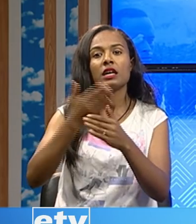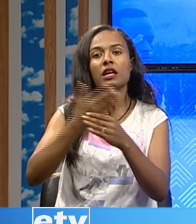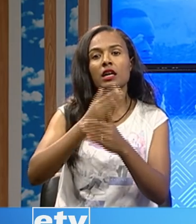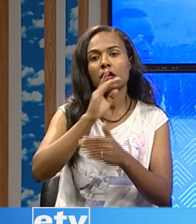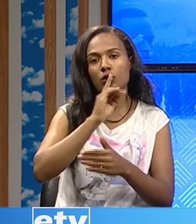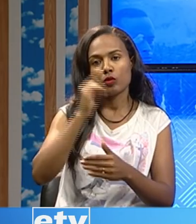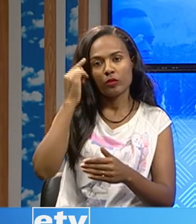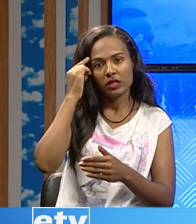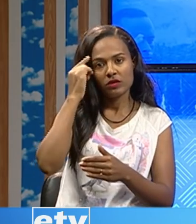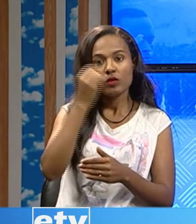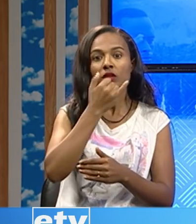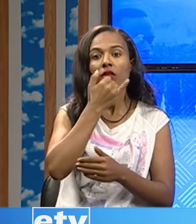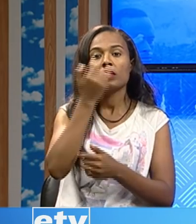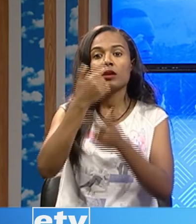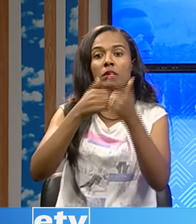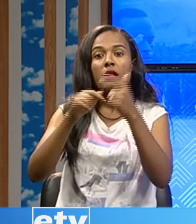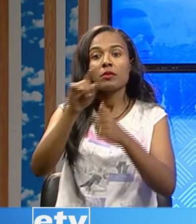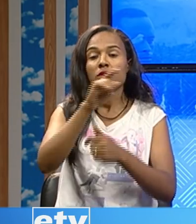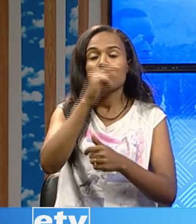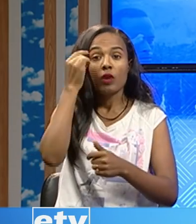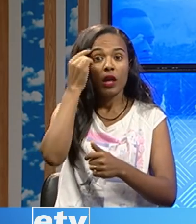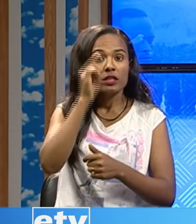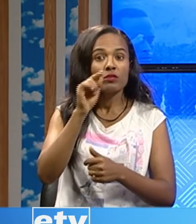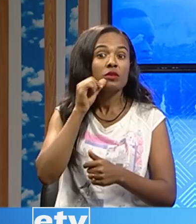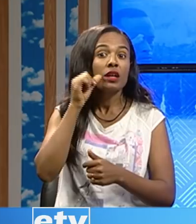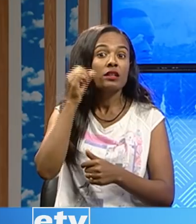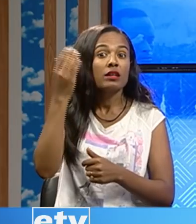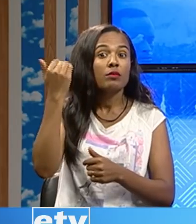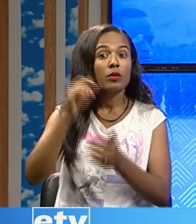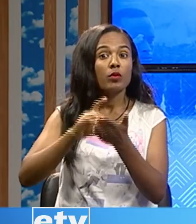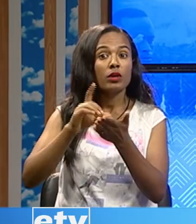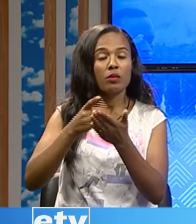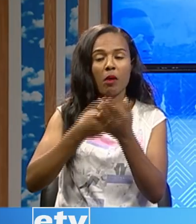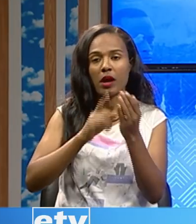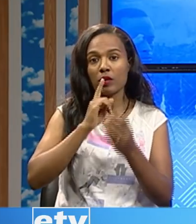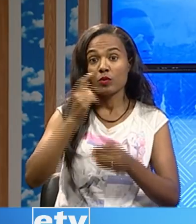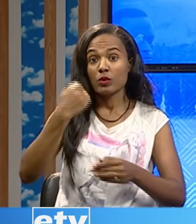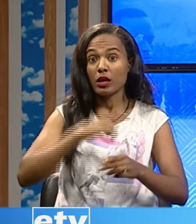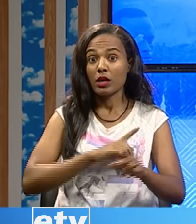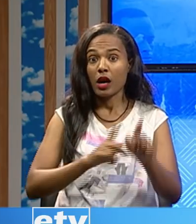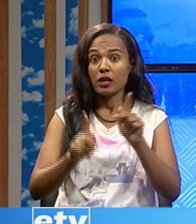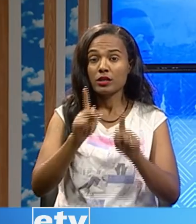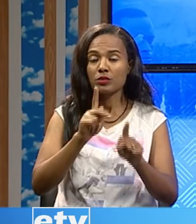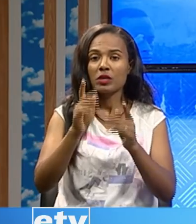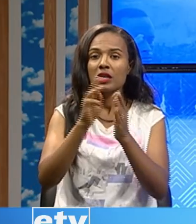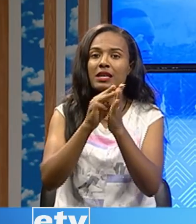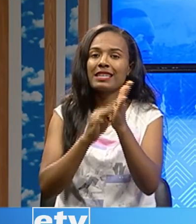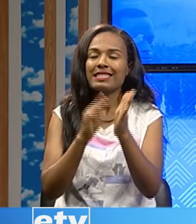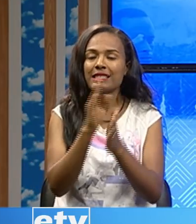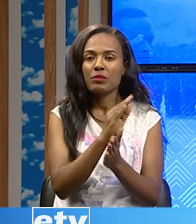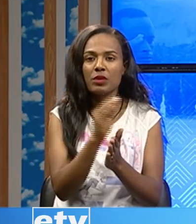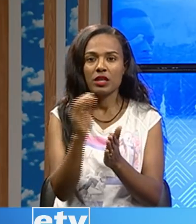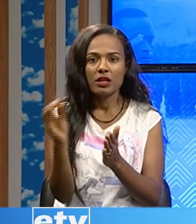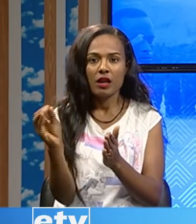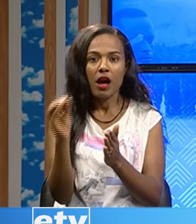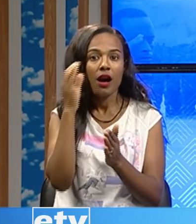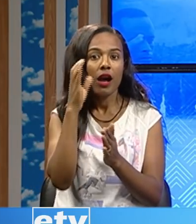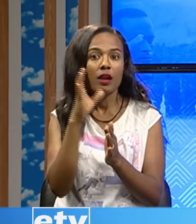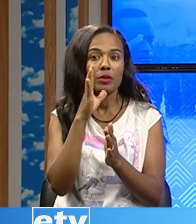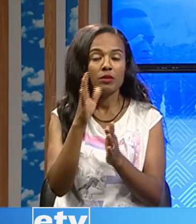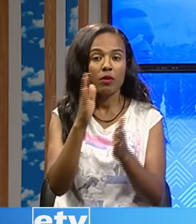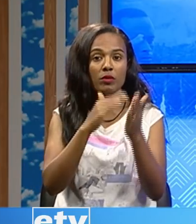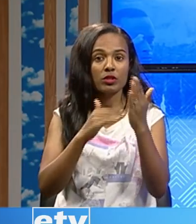አጥፋት እየመጣበት እንደሆነ አያስብም ትናንት የነበረው ፈተና እሱ ነው የኛ ህዝብ ከዲሲፕሊንና ካለመደማመጥ